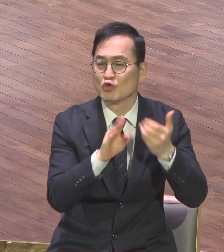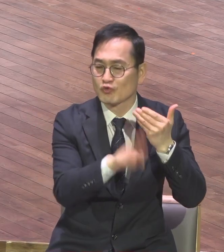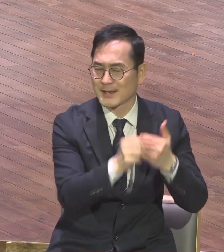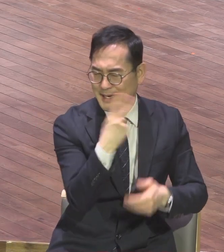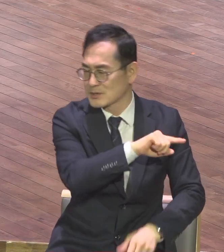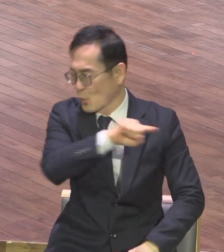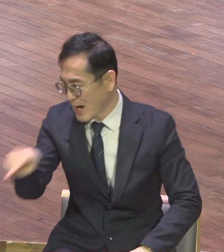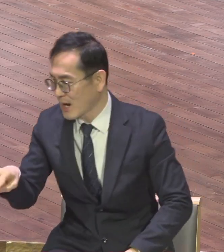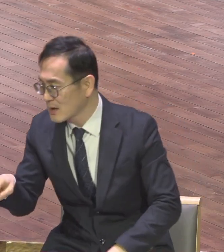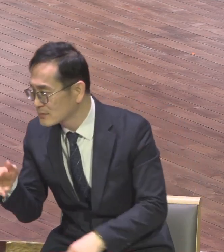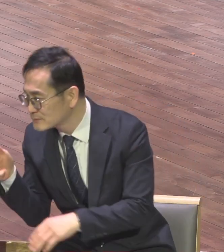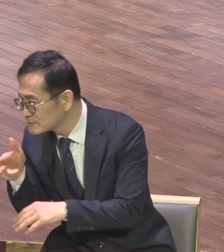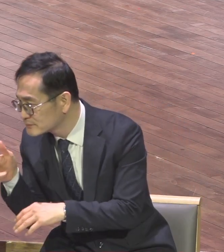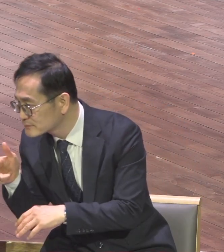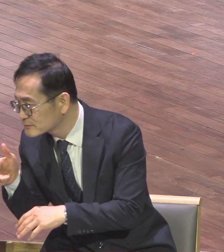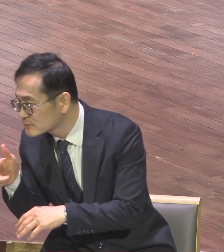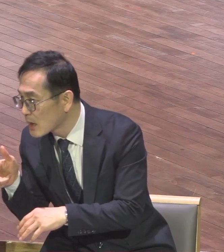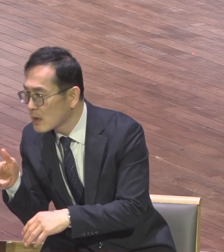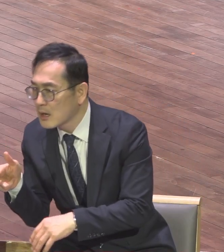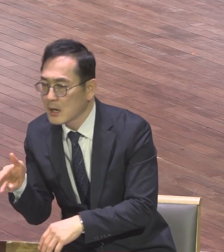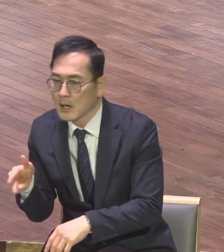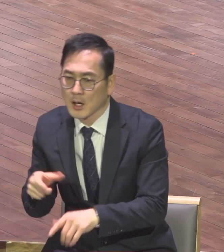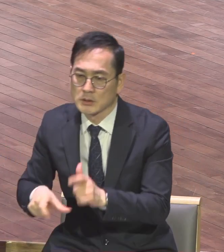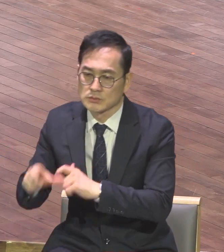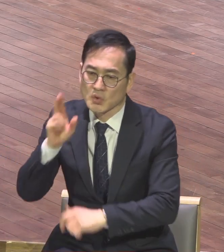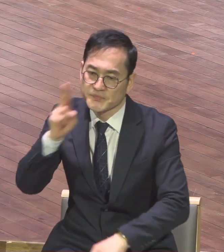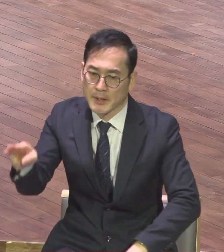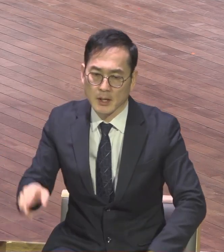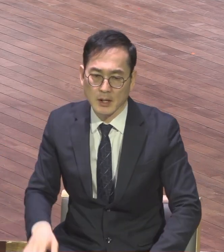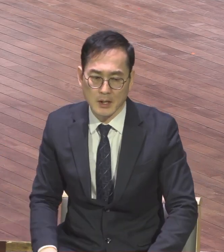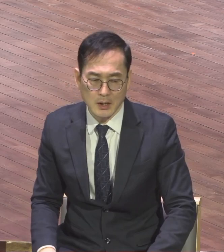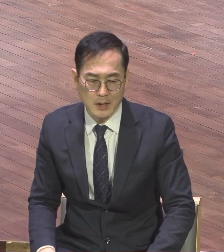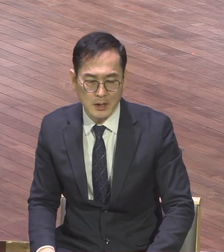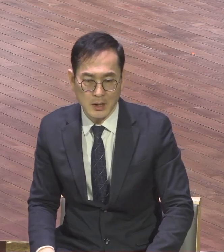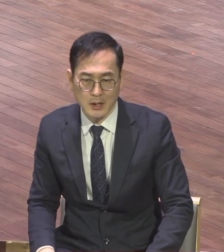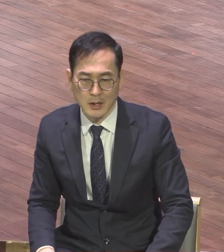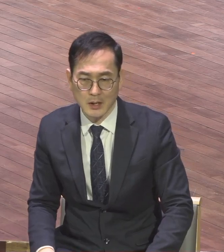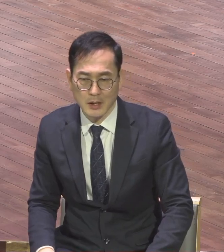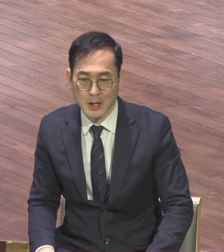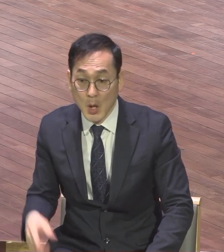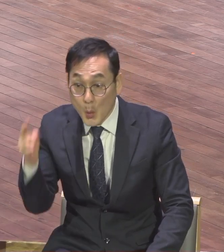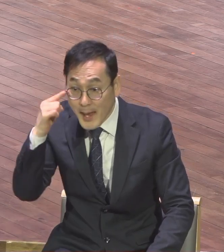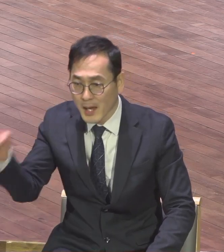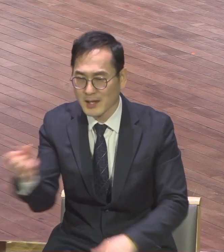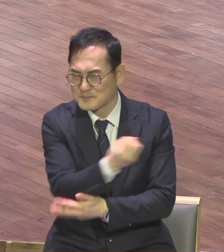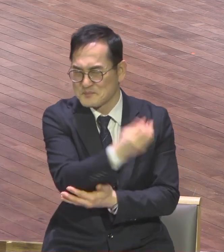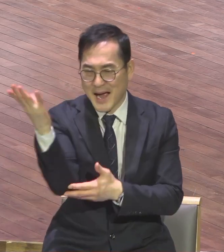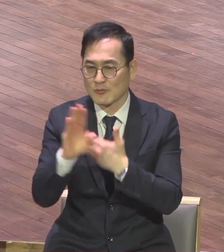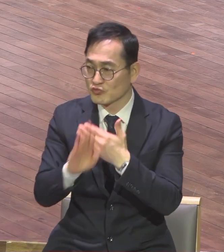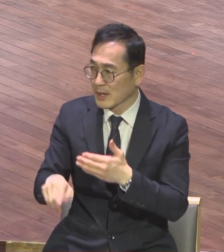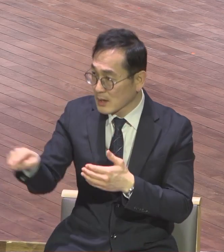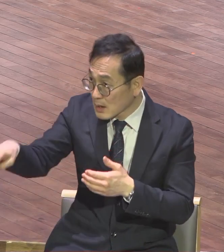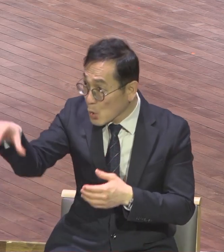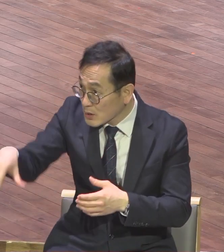되었느냐? 더 심각해진 겁니다. 아예 그 사실을 알고 전국의 마약 환자들 다 모이기 시작했어요.